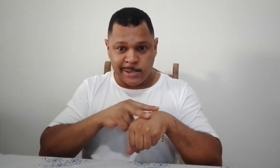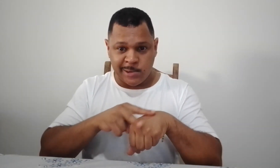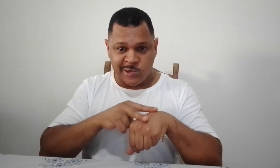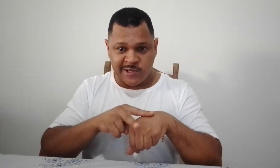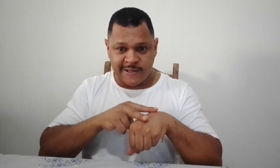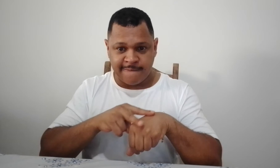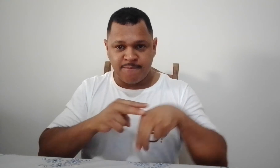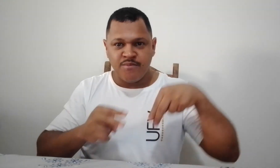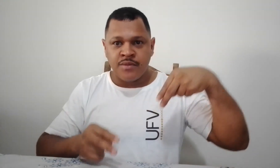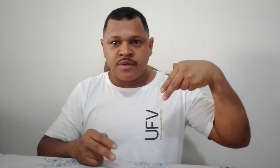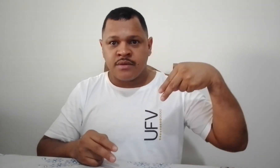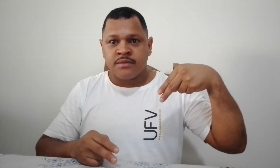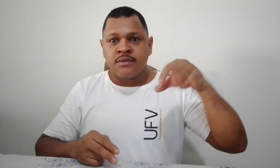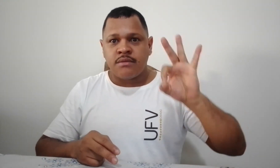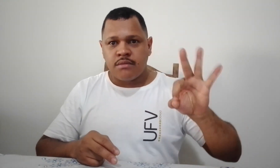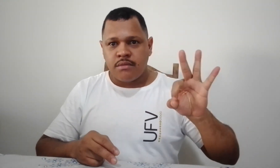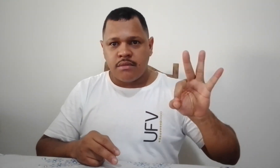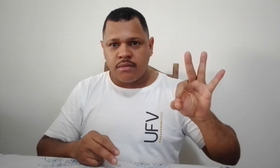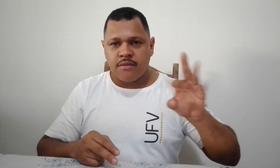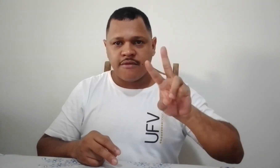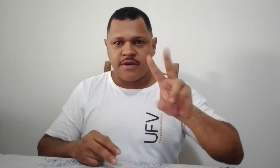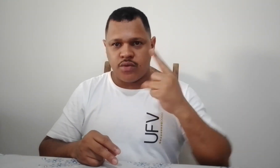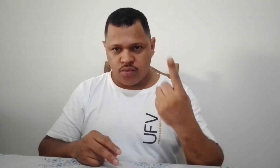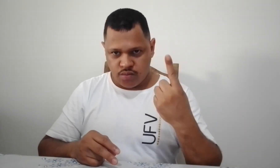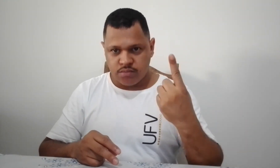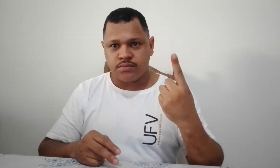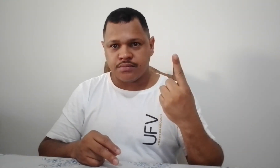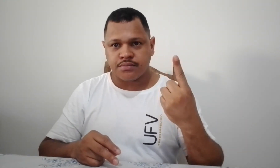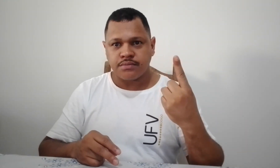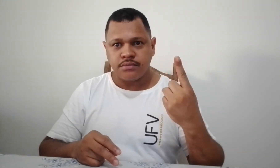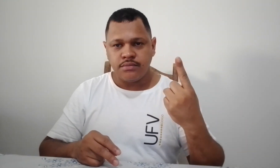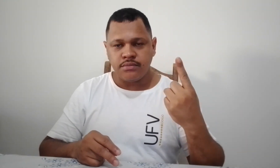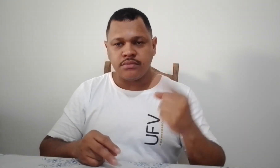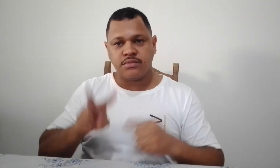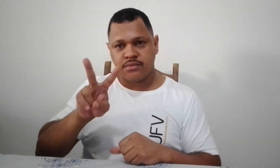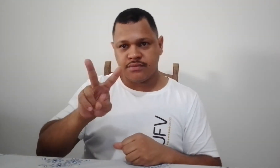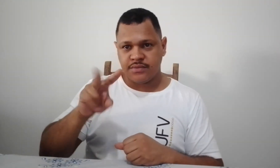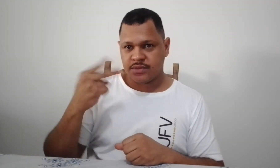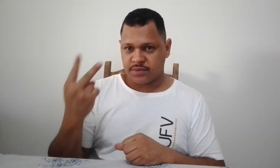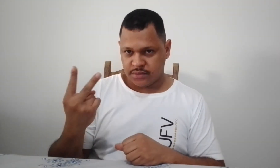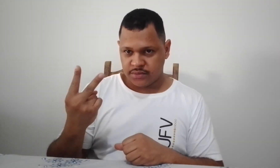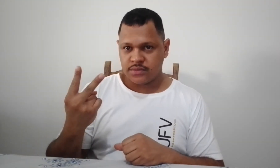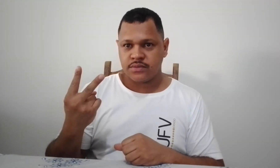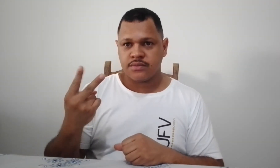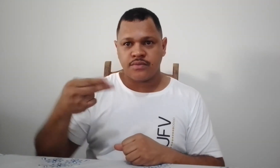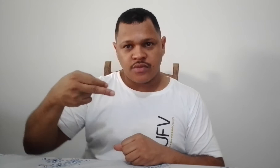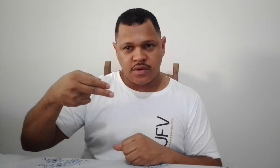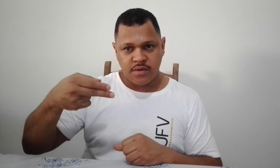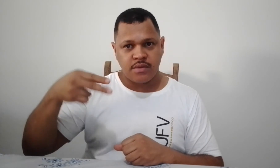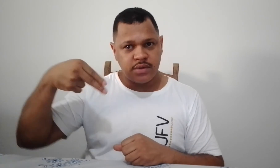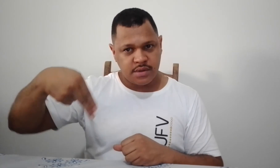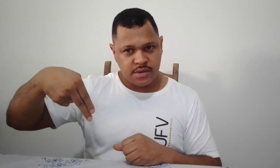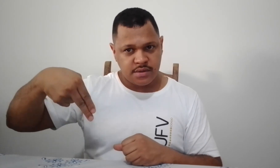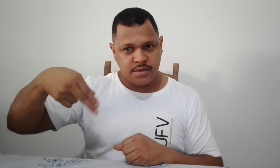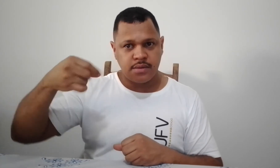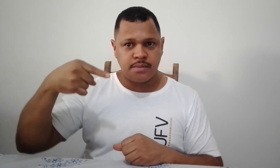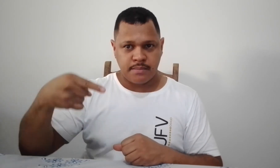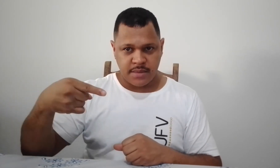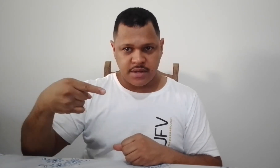φ de V1 em relação a V2 é igual a θ menos beta.